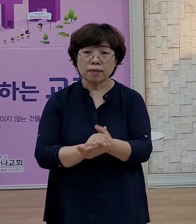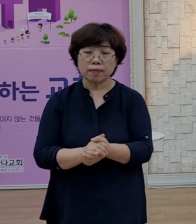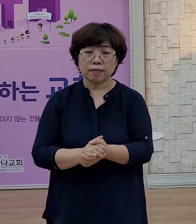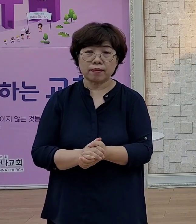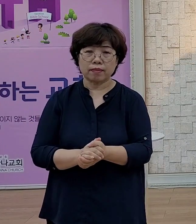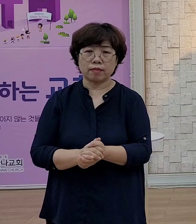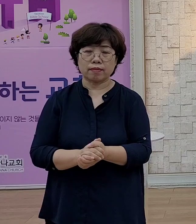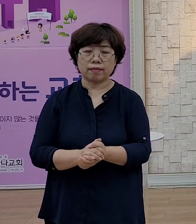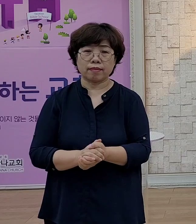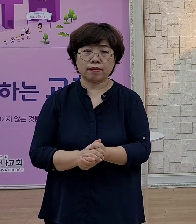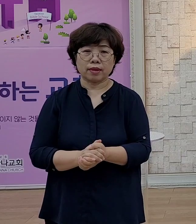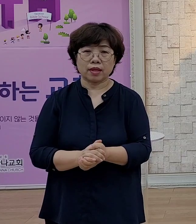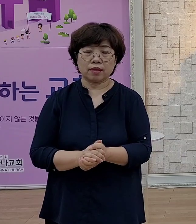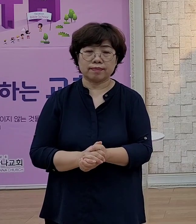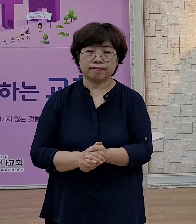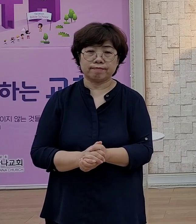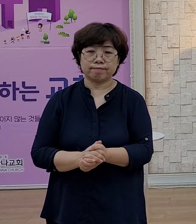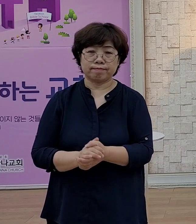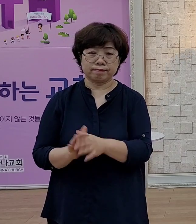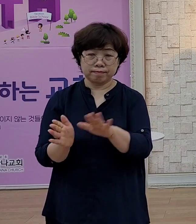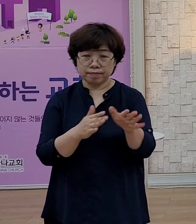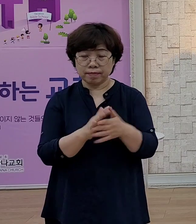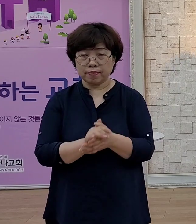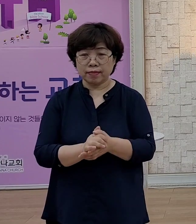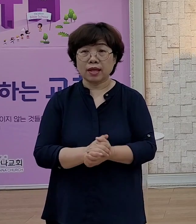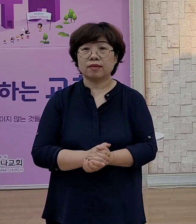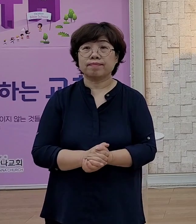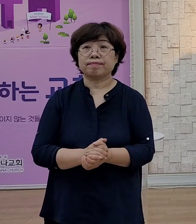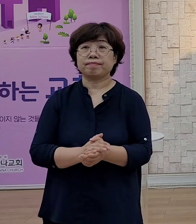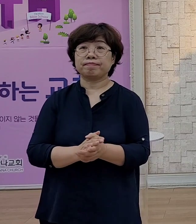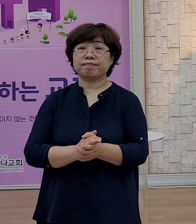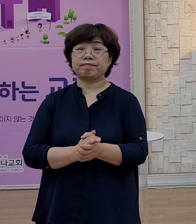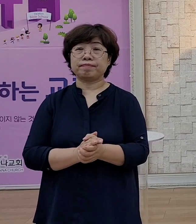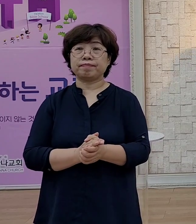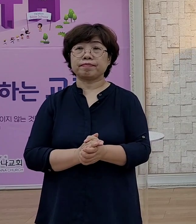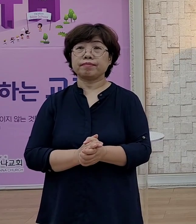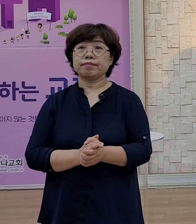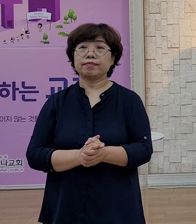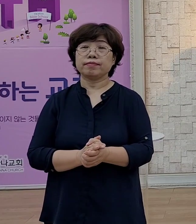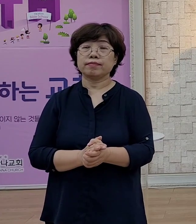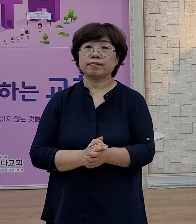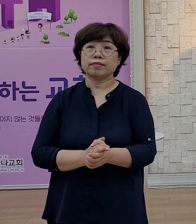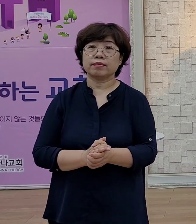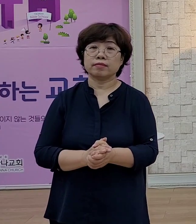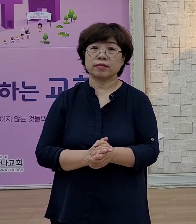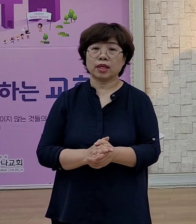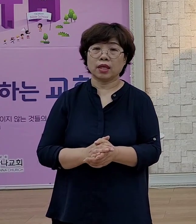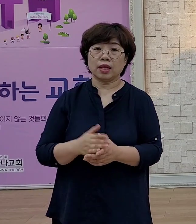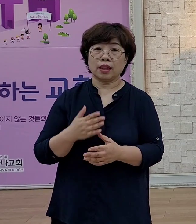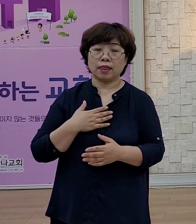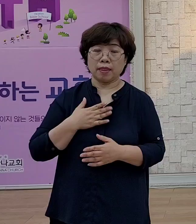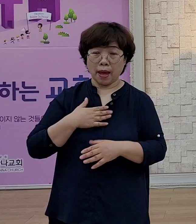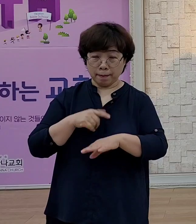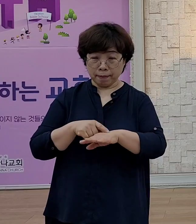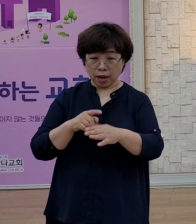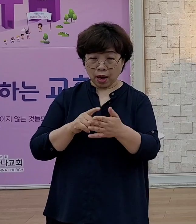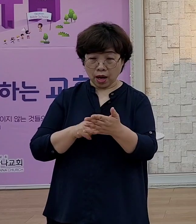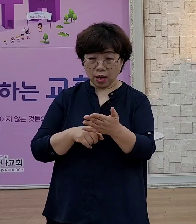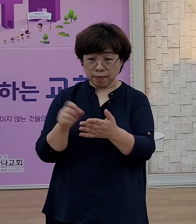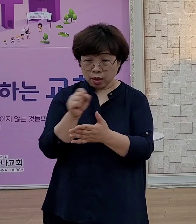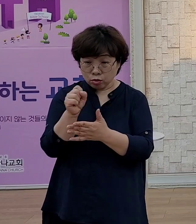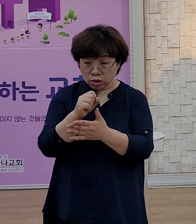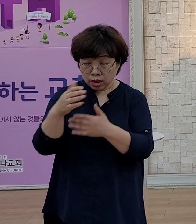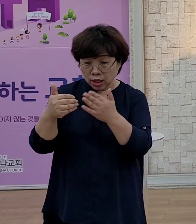이게 중요해요. 자, 이제 쭉쭉 이제 한 구절씩 넘어오는데, 이 마음의 보좌에 원래 운전대를 하나님께 맡겼다